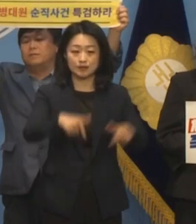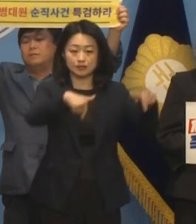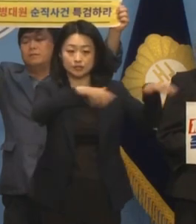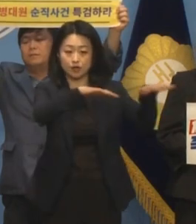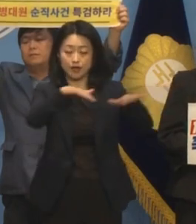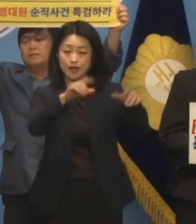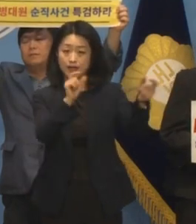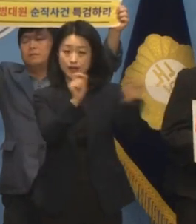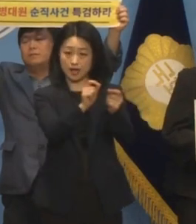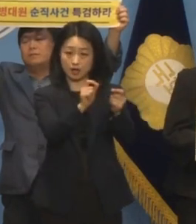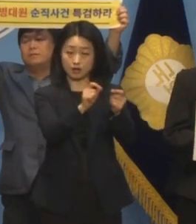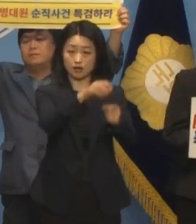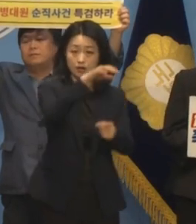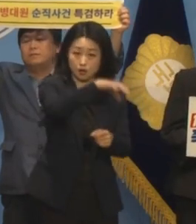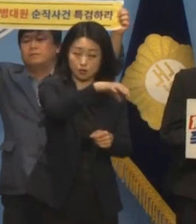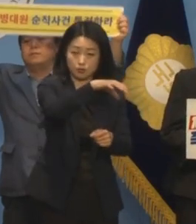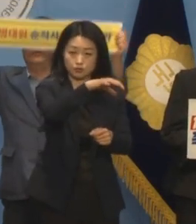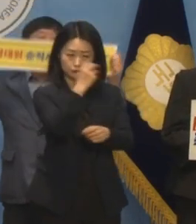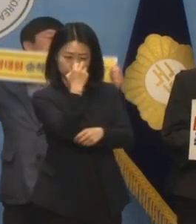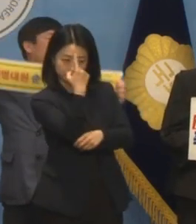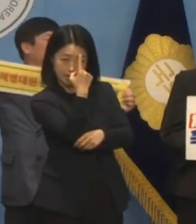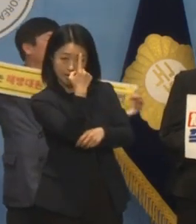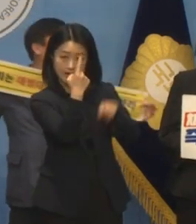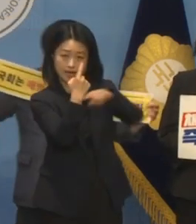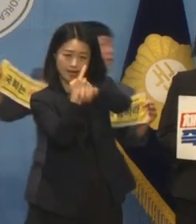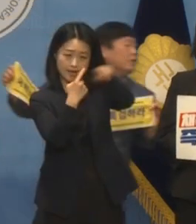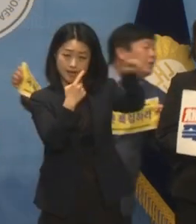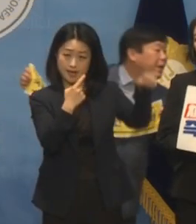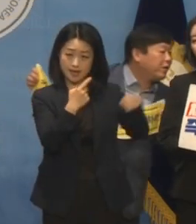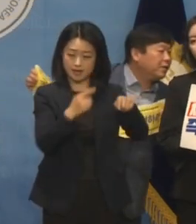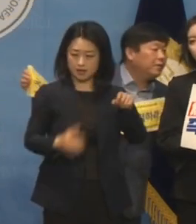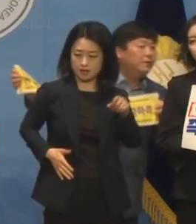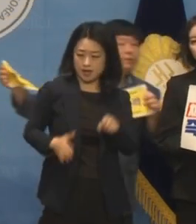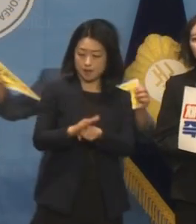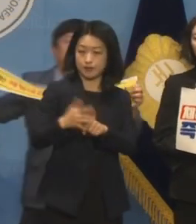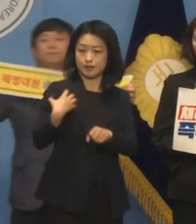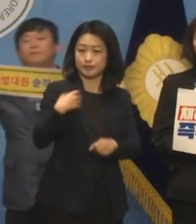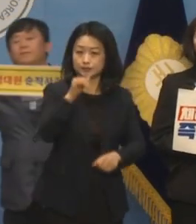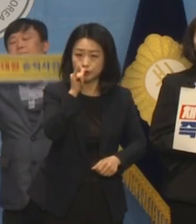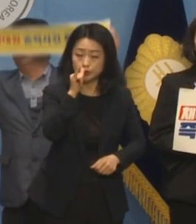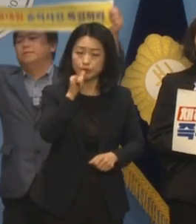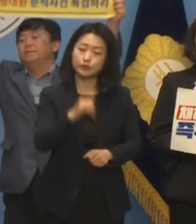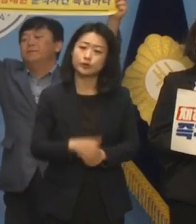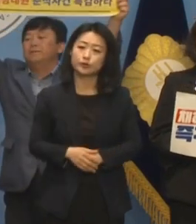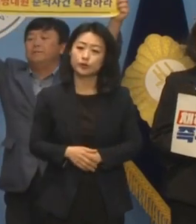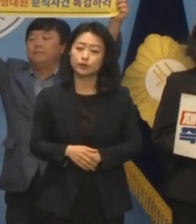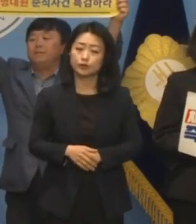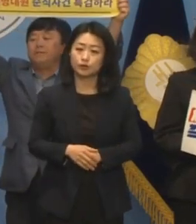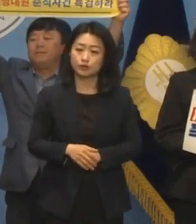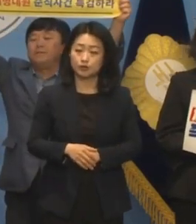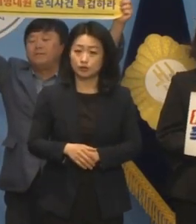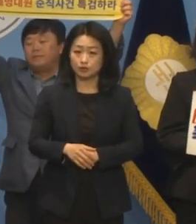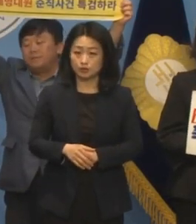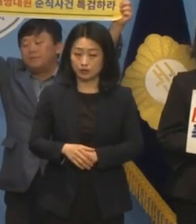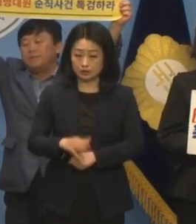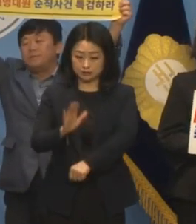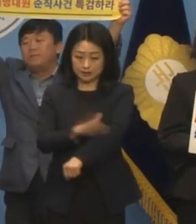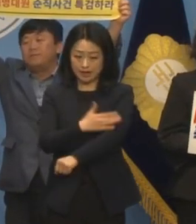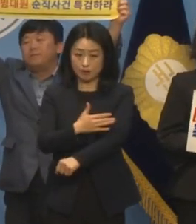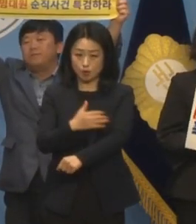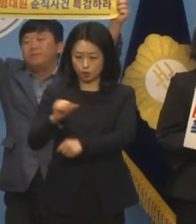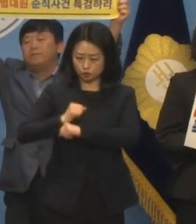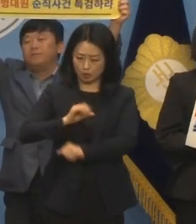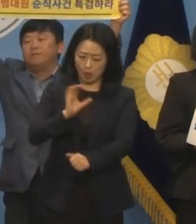수호하는 국가전략기동부대인 해병대는 지금 수사 대상자들이 책임을 부하에게 전가하는 지휘관들이 지휘하는